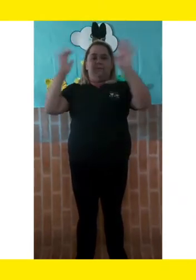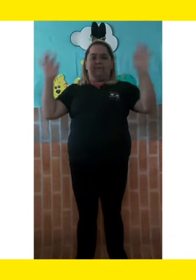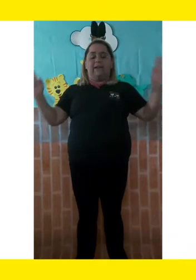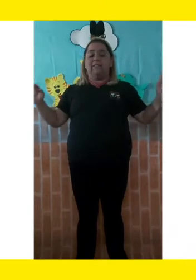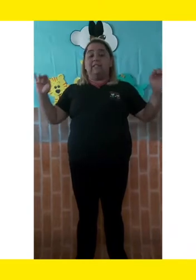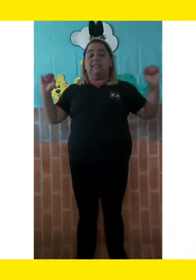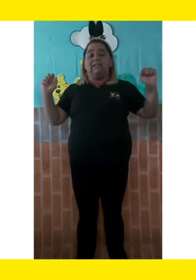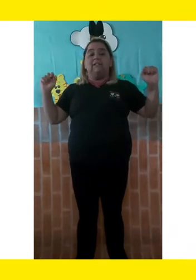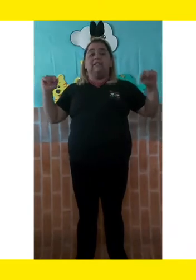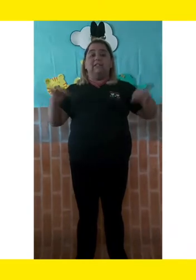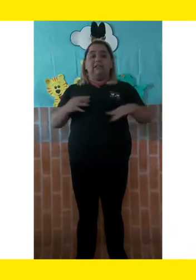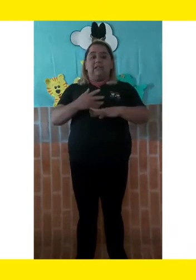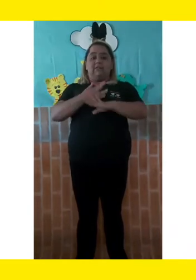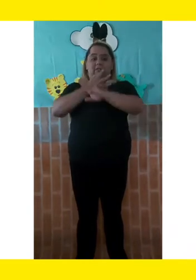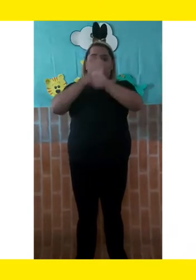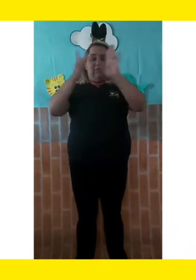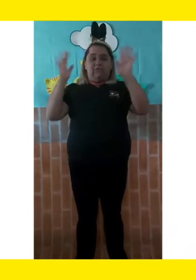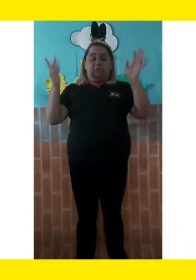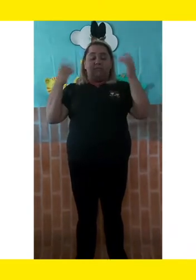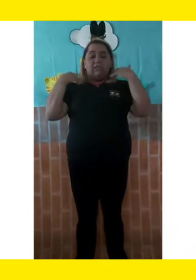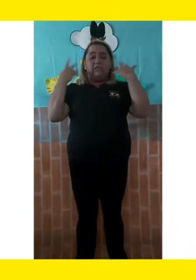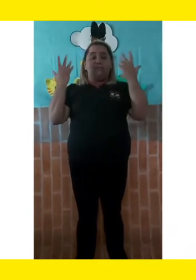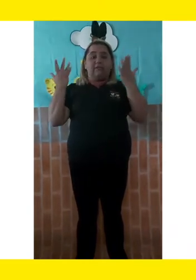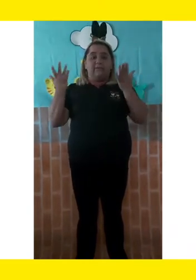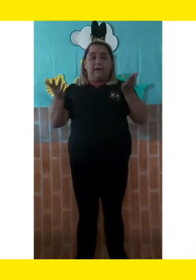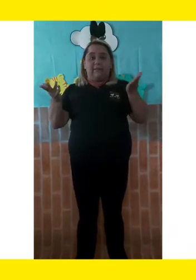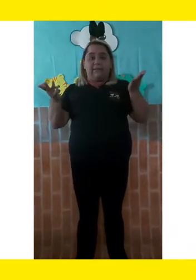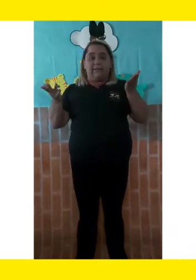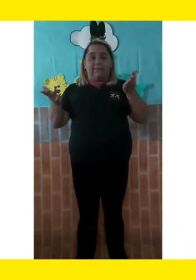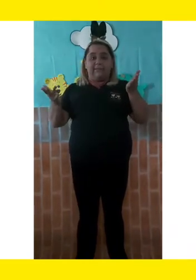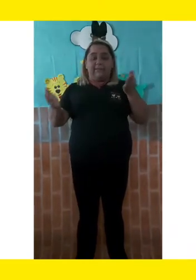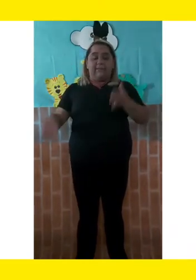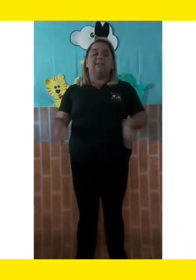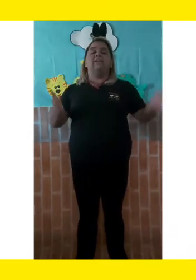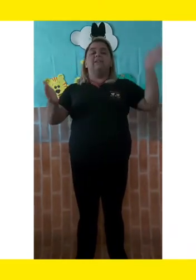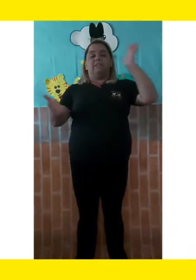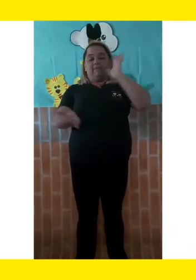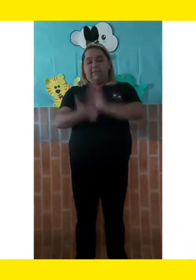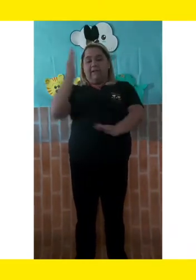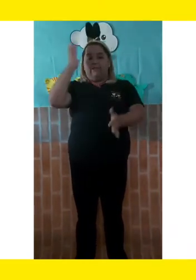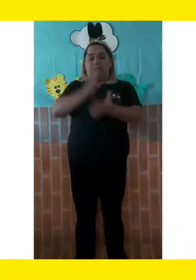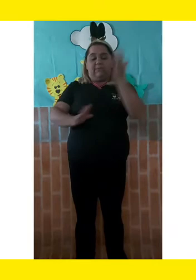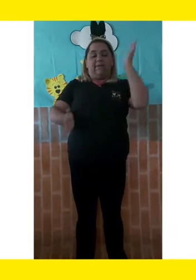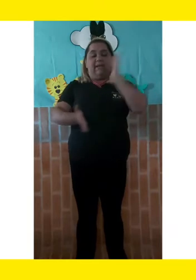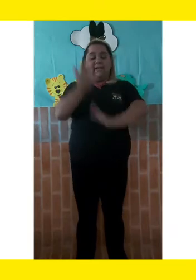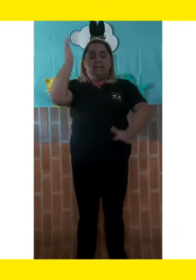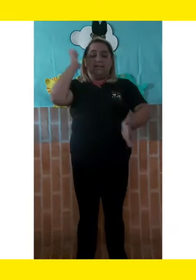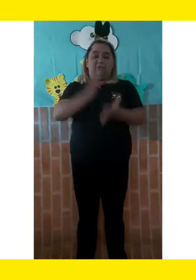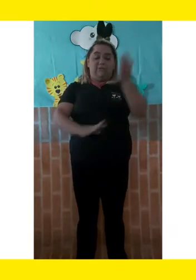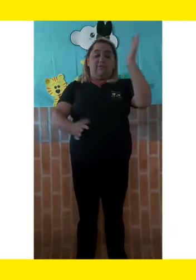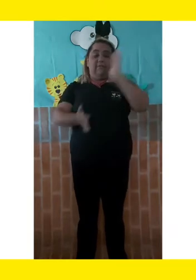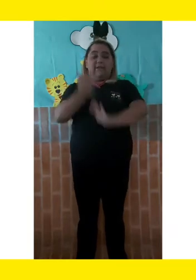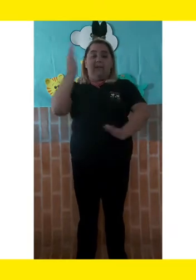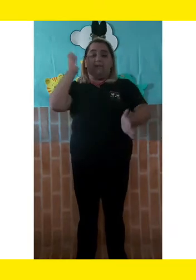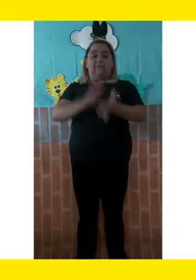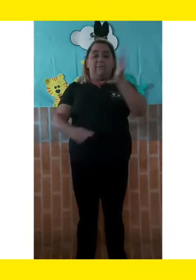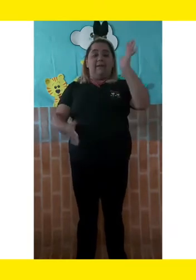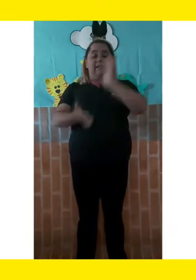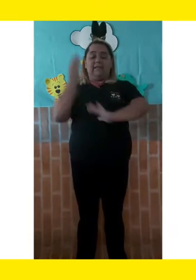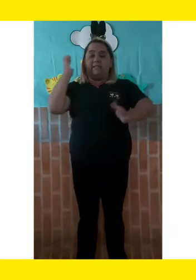faz? Ficou, e o que falta? Só falta o palhaço, só falta o palhaço,